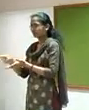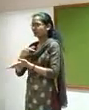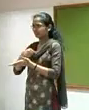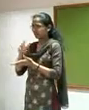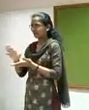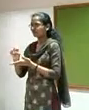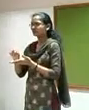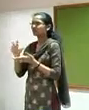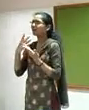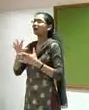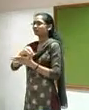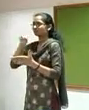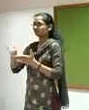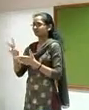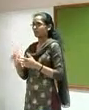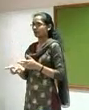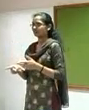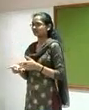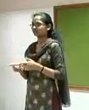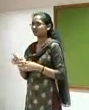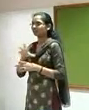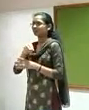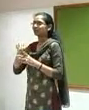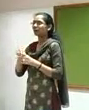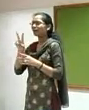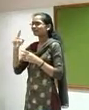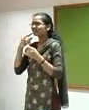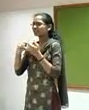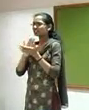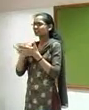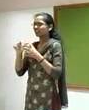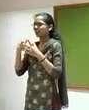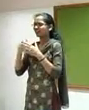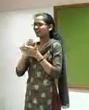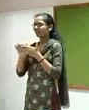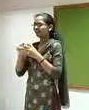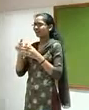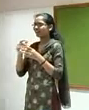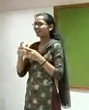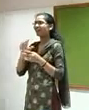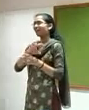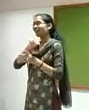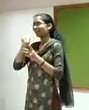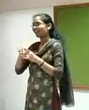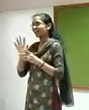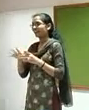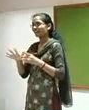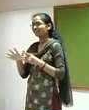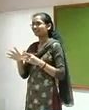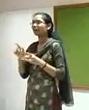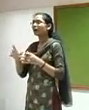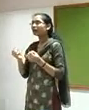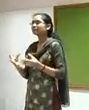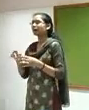उस कन्वेंशन को इम्प्लीमेंट कर सकते हैं. विशाखा जो आपका सेक्शुअल हैरेसमेंट का वो पूरा उन्होंने जूरिस्प्रूडेंस बनाया, वहीं से